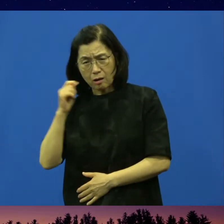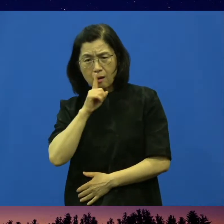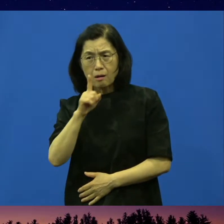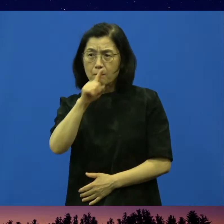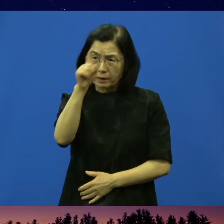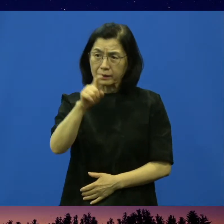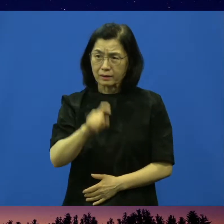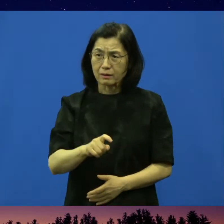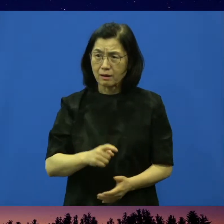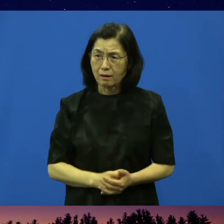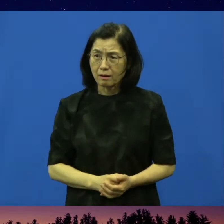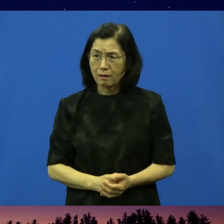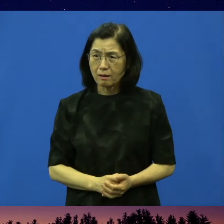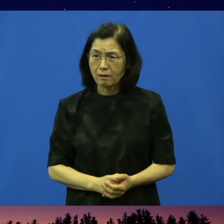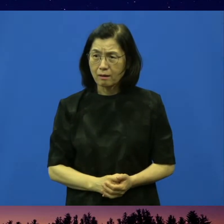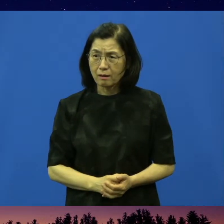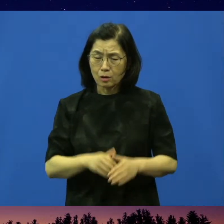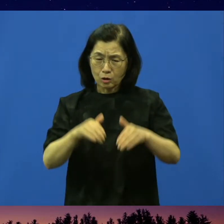것인가?